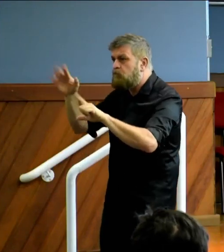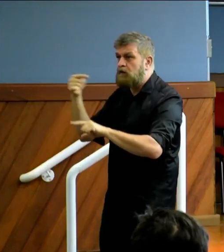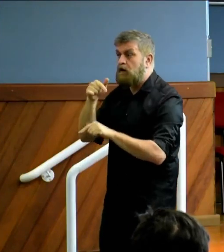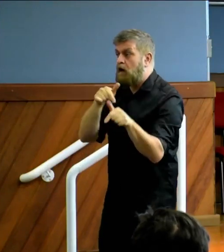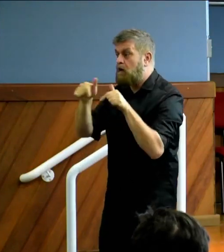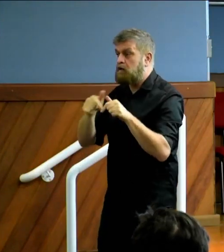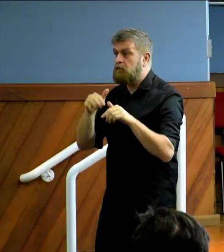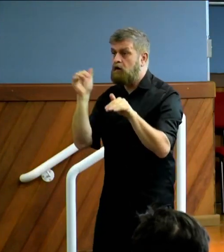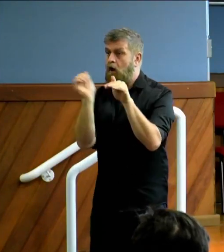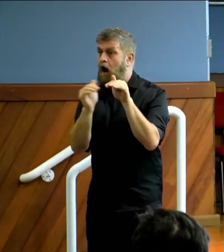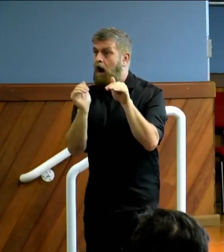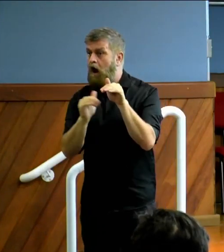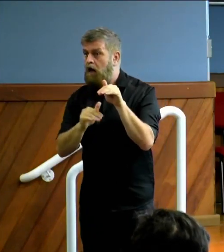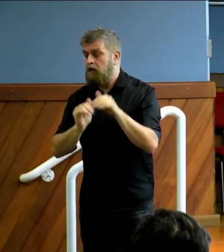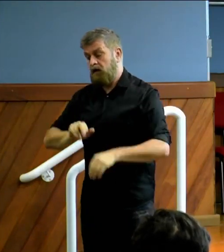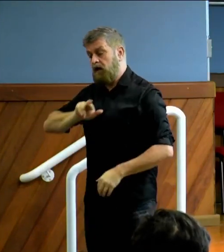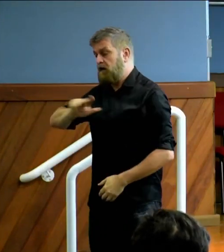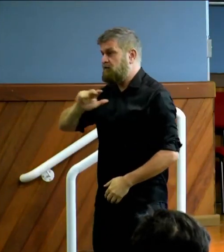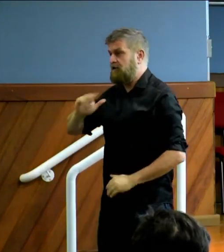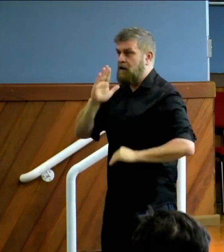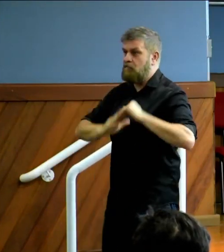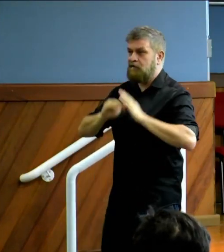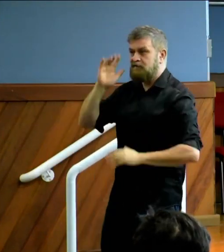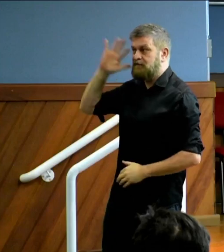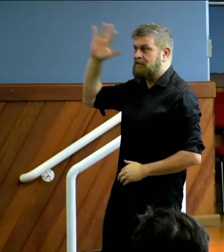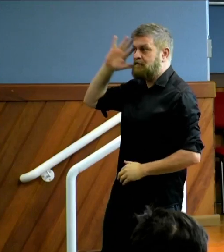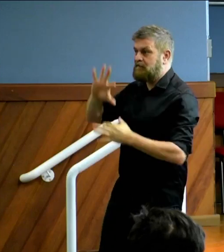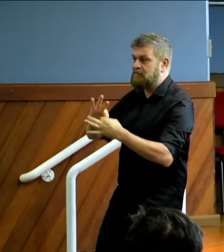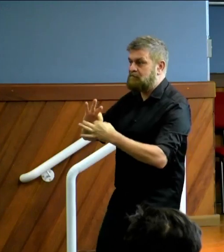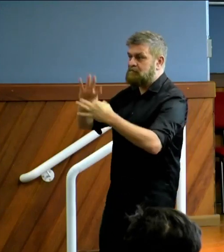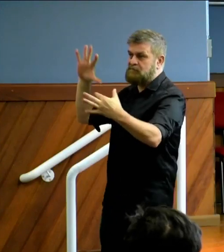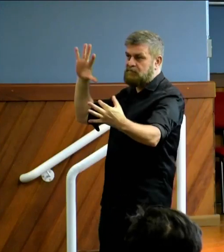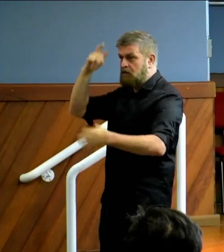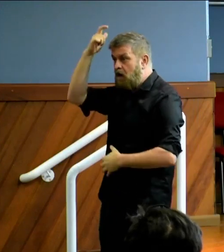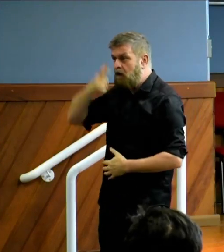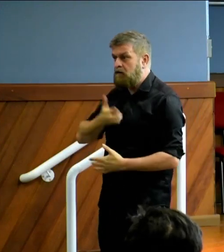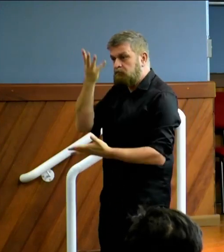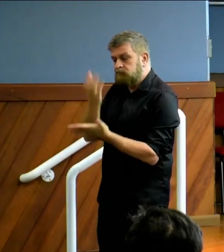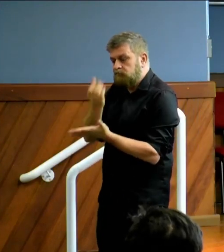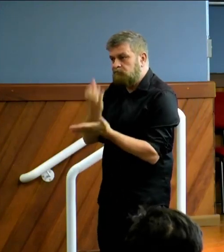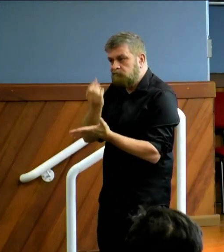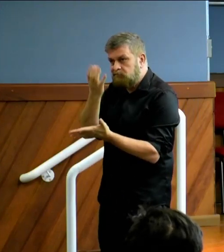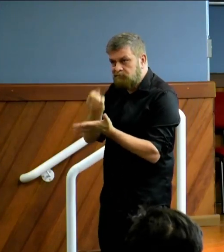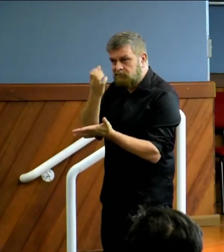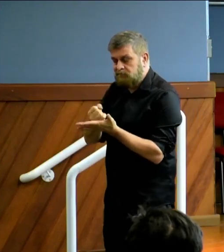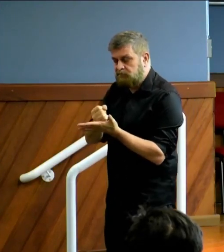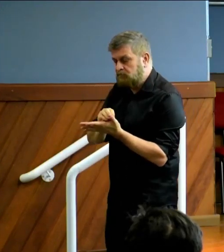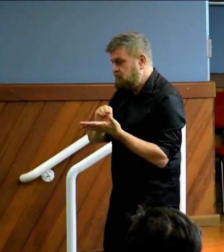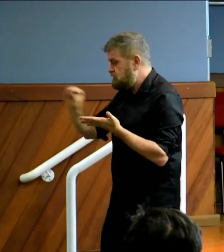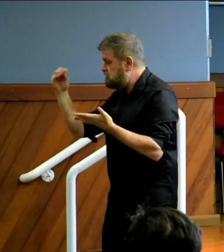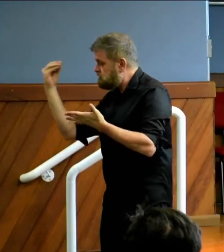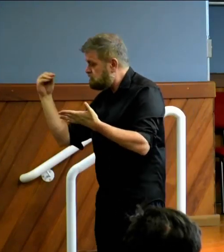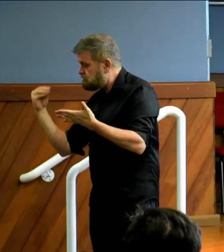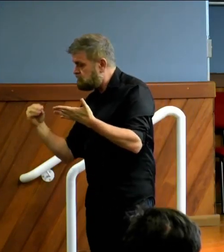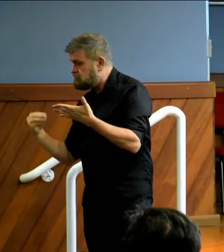arquivo, né? Mas as coisas são diferentes, né? Na vida. Então você baixa, por exemplo, eu baixo muitos artigos, coisas. E depois, aí quando eu